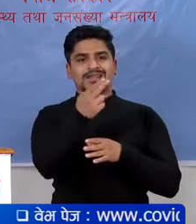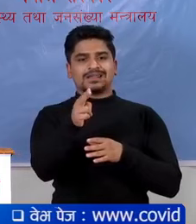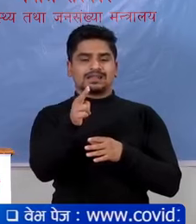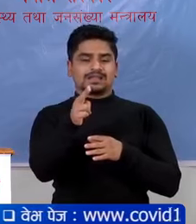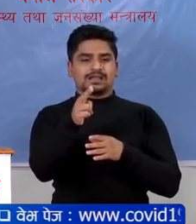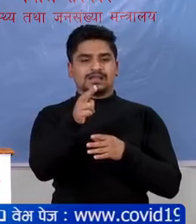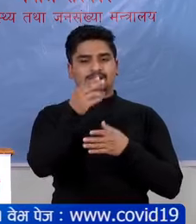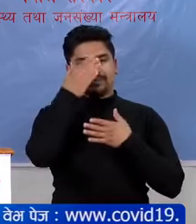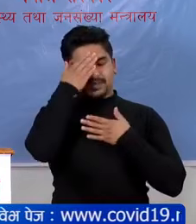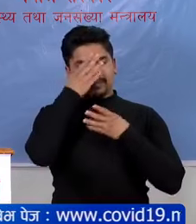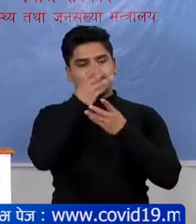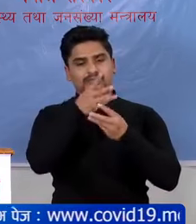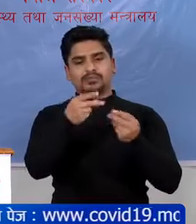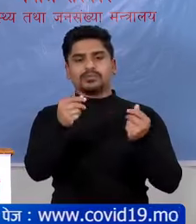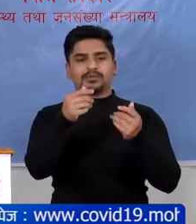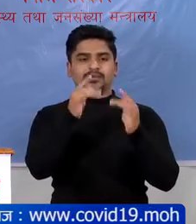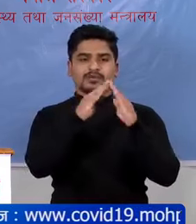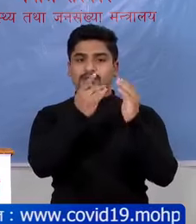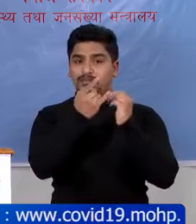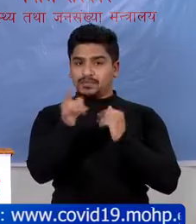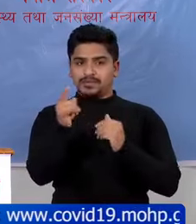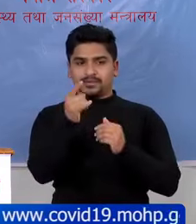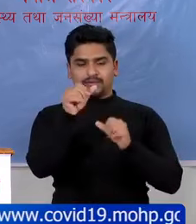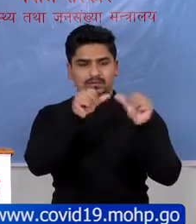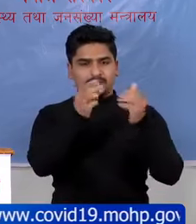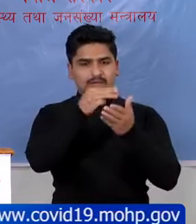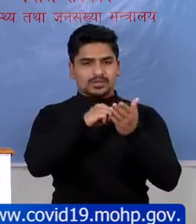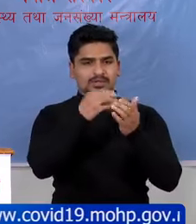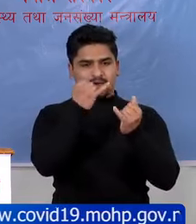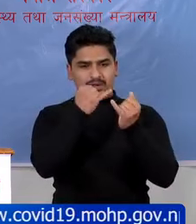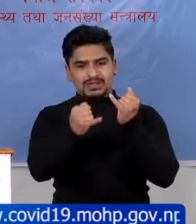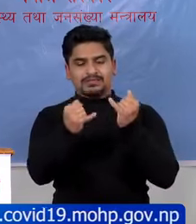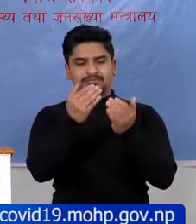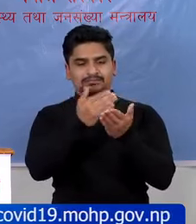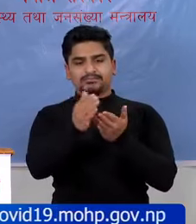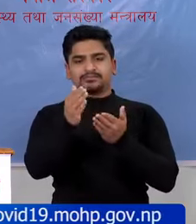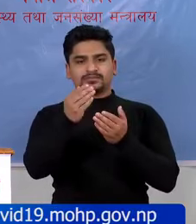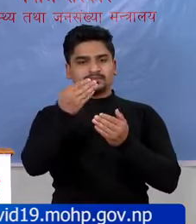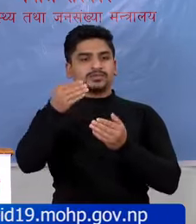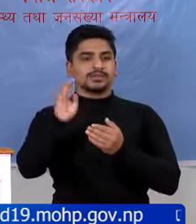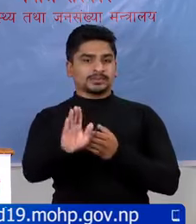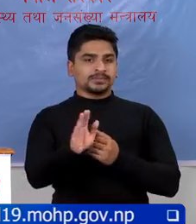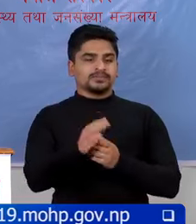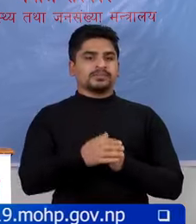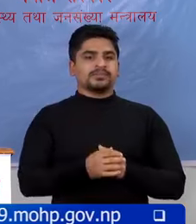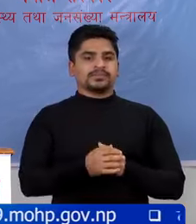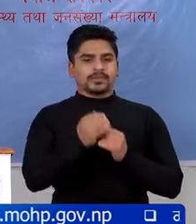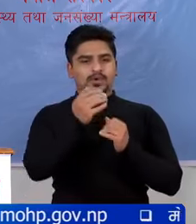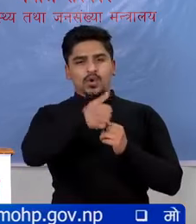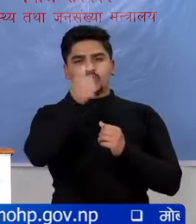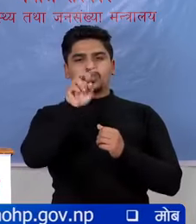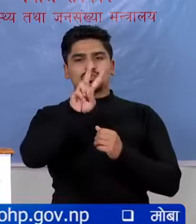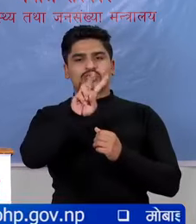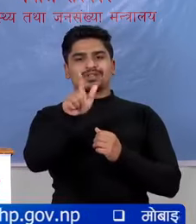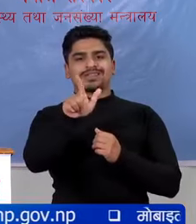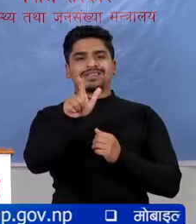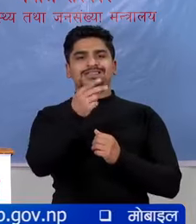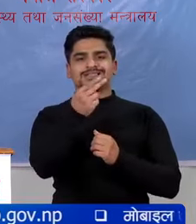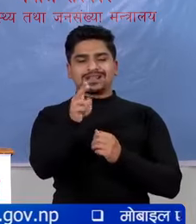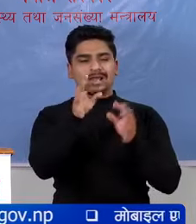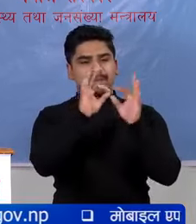निको भई गर फर्केका जस्माद्दे अन्तिम डिश्चाज को ख्रम माईले उनुँँँँछ र अन्य 27 जाना